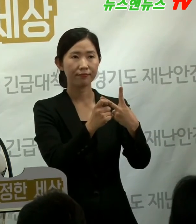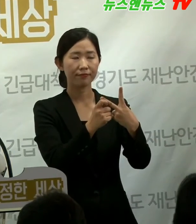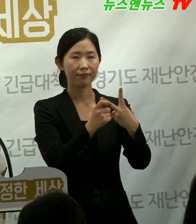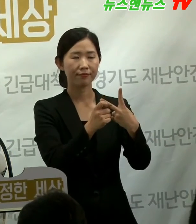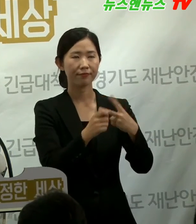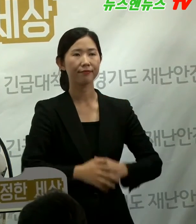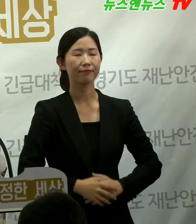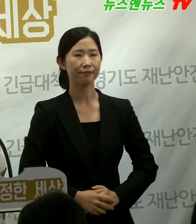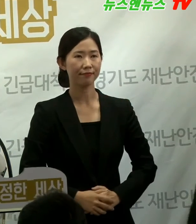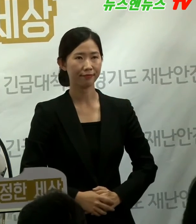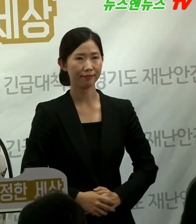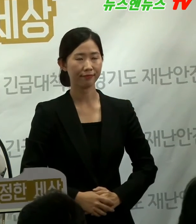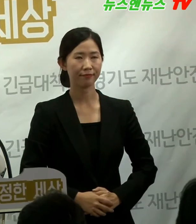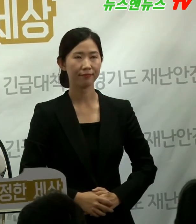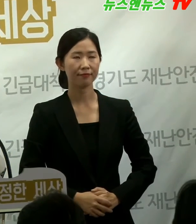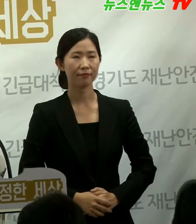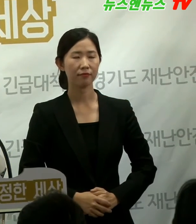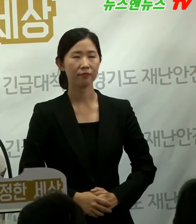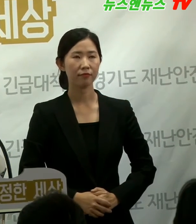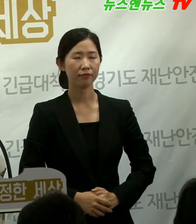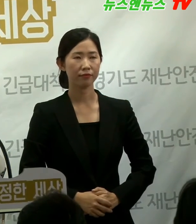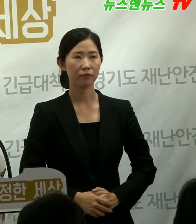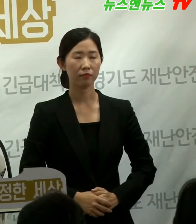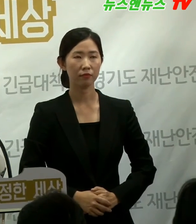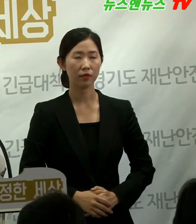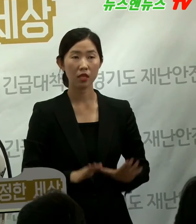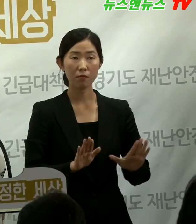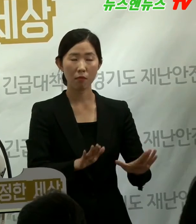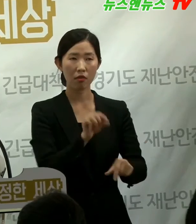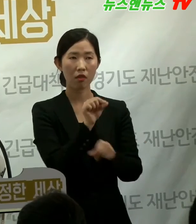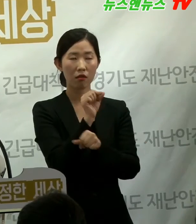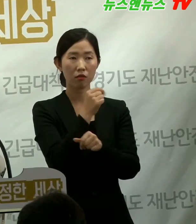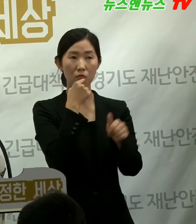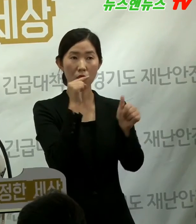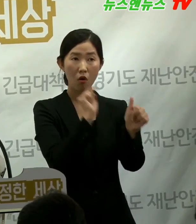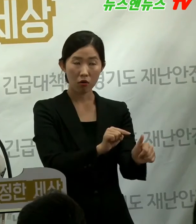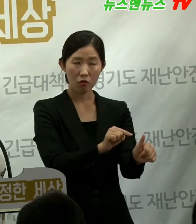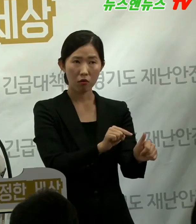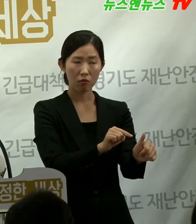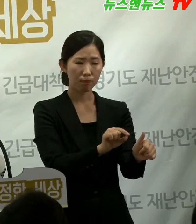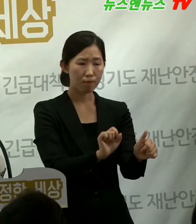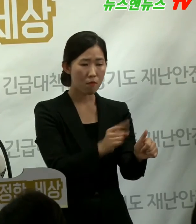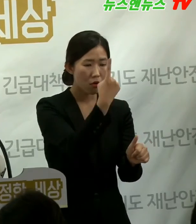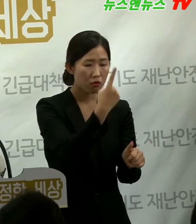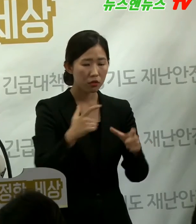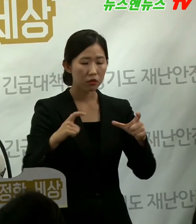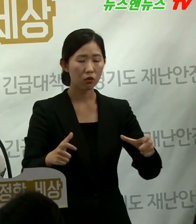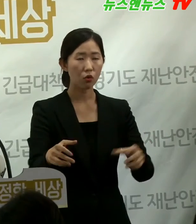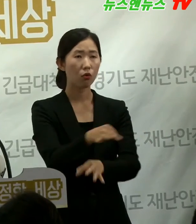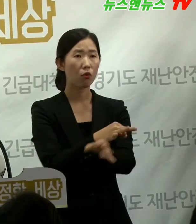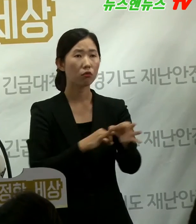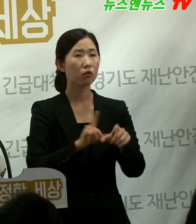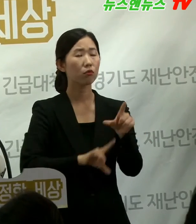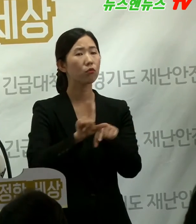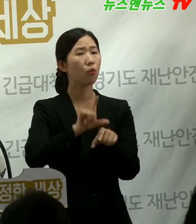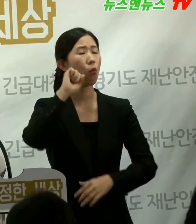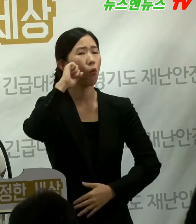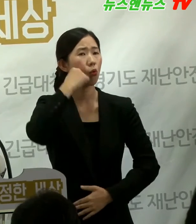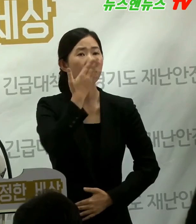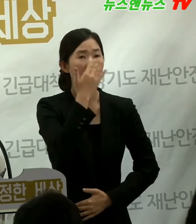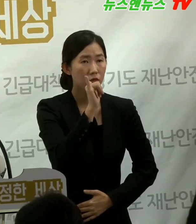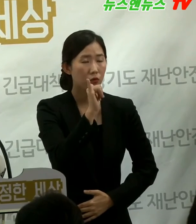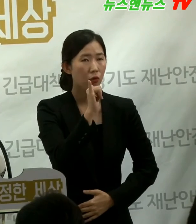틀려서 질문드리겠습니다. 이번 조치가 오히려 지역경제를 더 위축시킬 수 있다는 그러한 점이 있을 수 있는데 이 점에